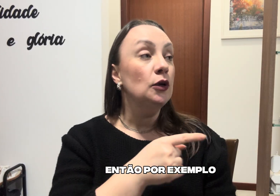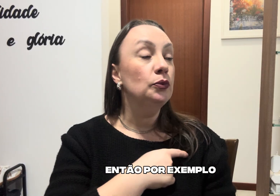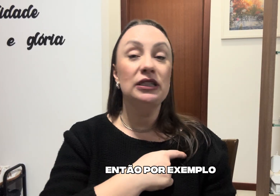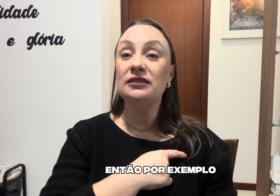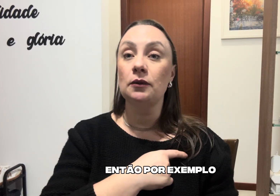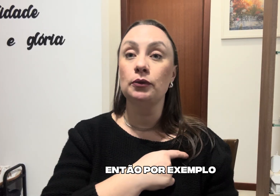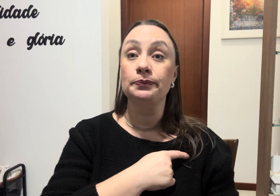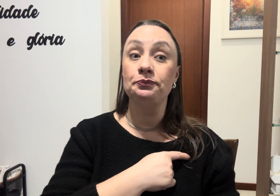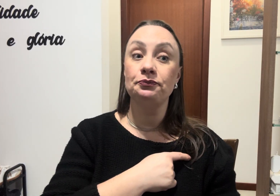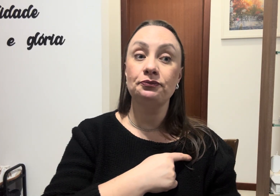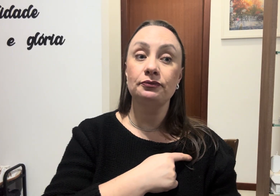por exemplo,